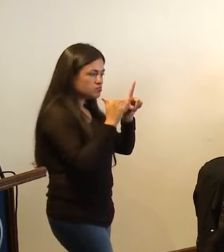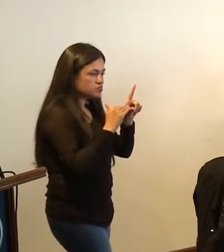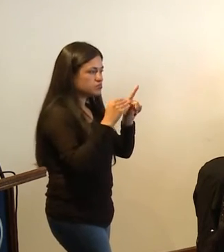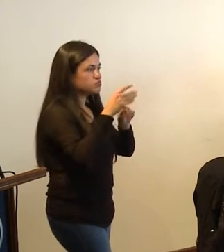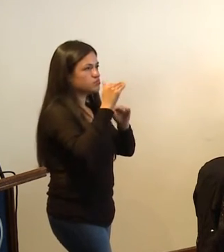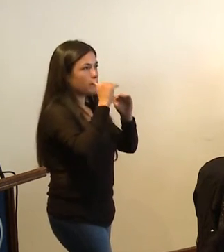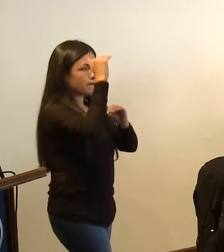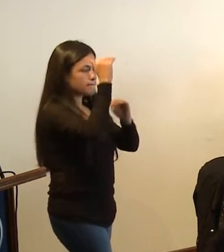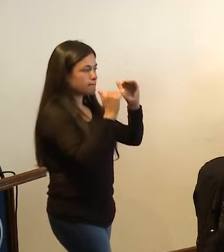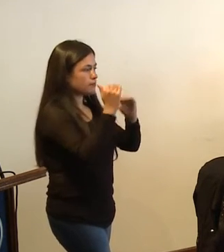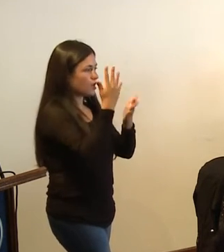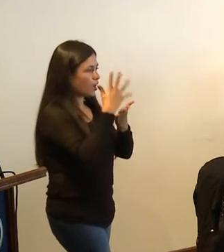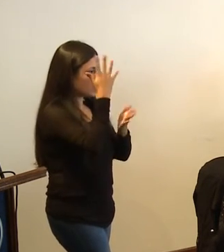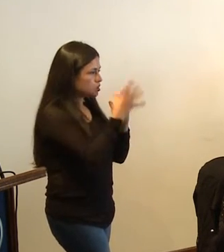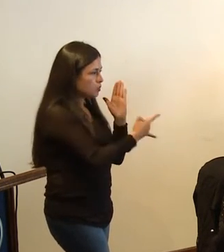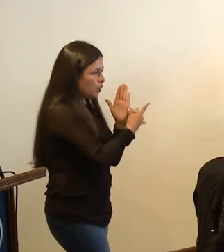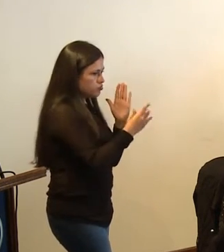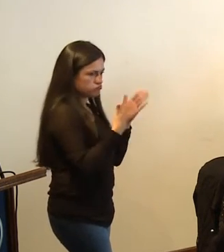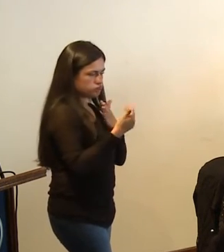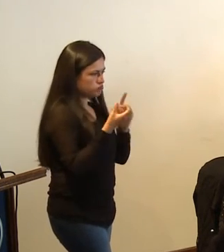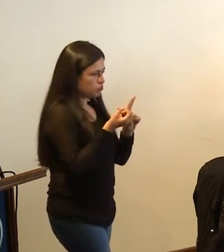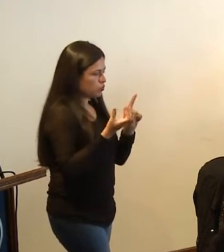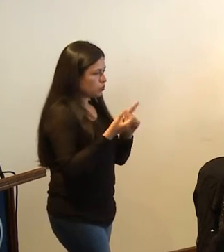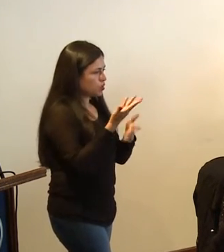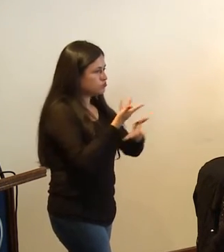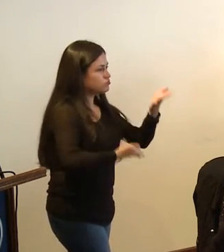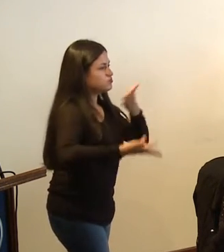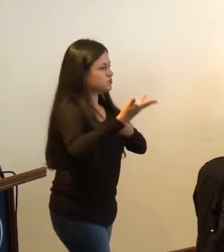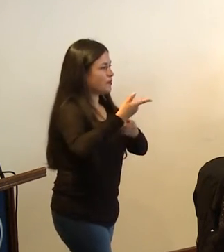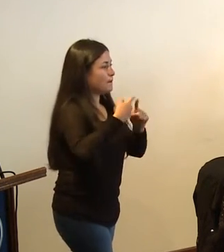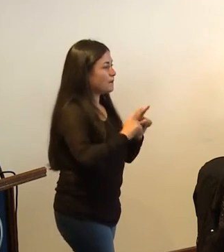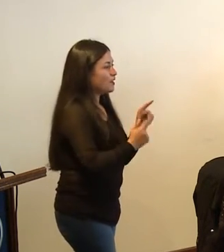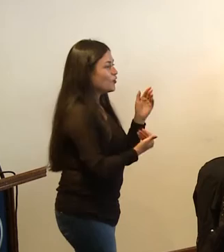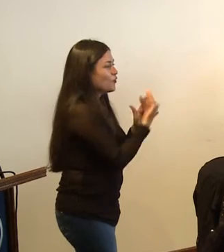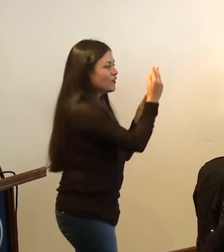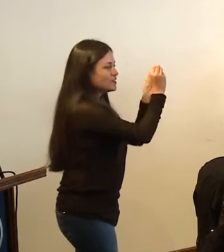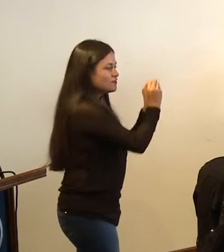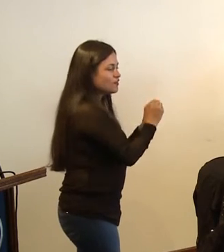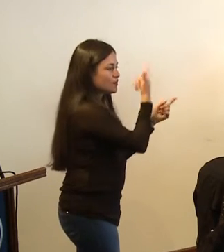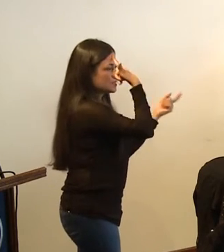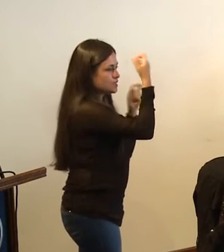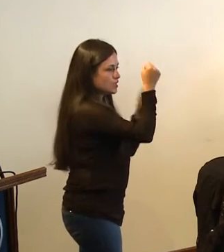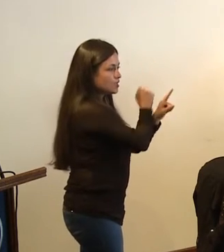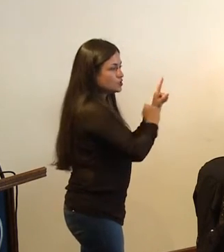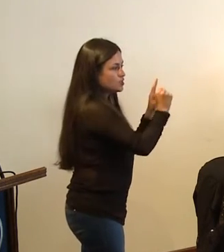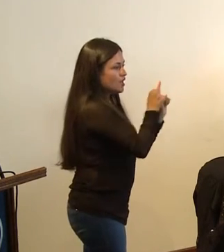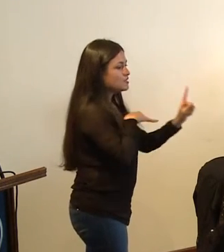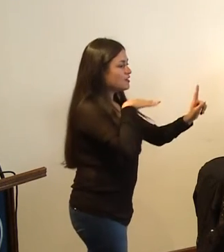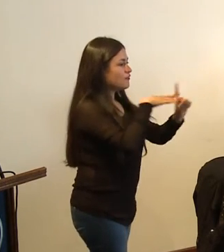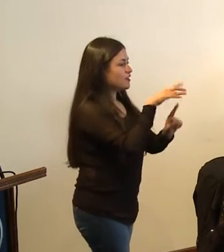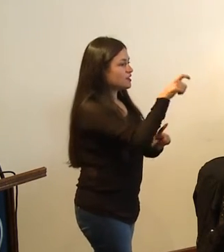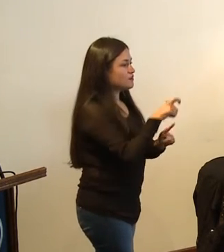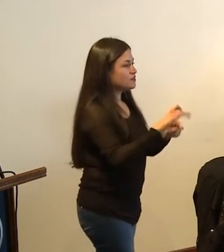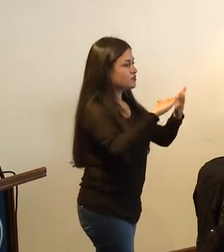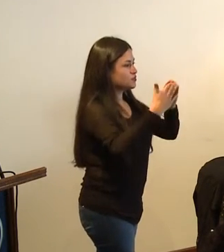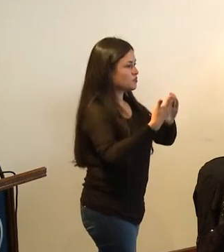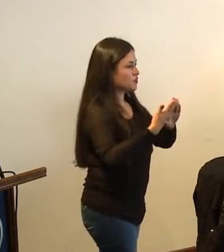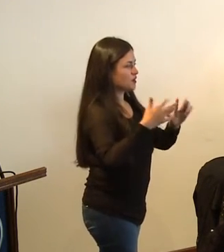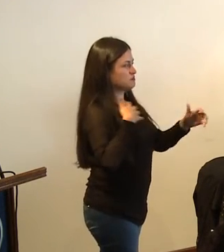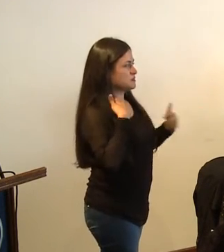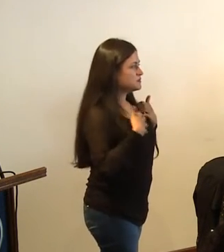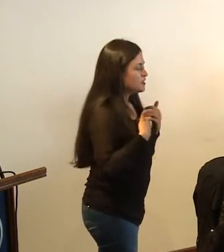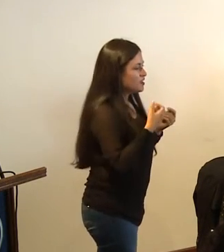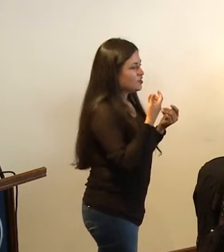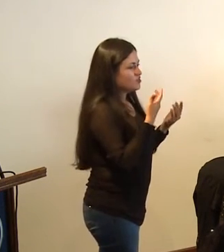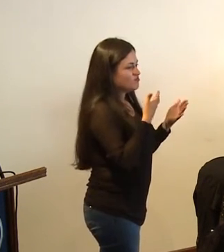imperialismo, sino que, como hemos aprendido de lo que hace Pilar y otros compañeros cercanos, está